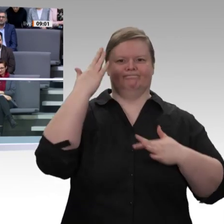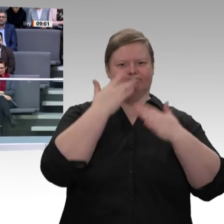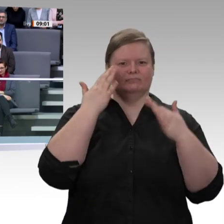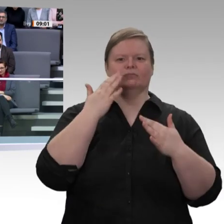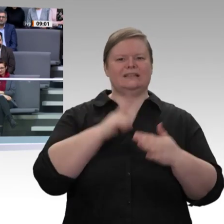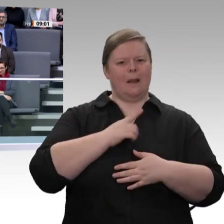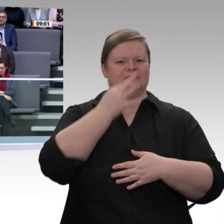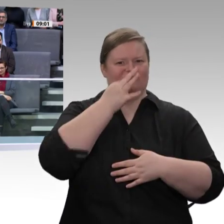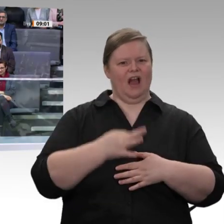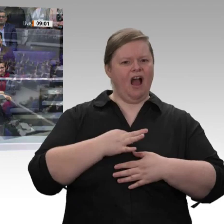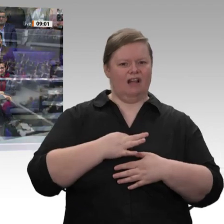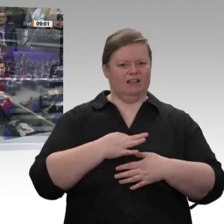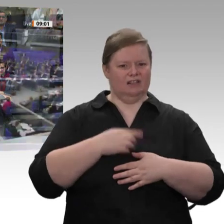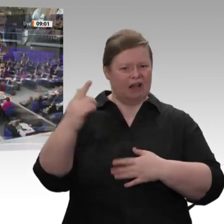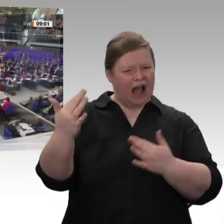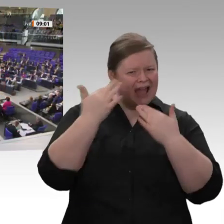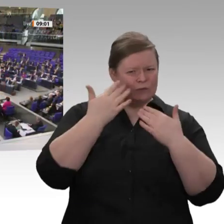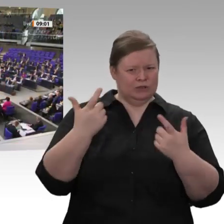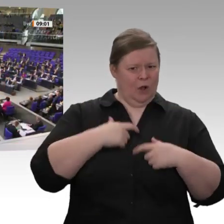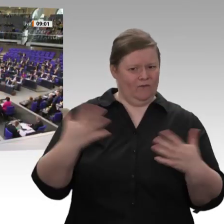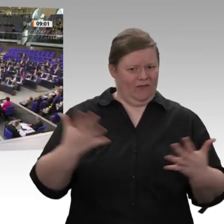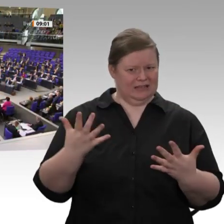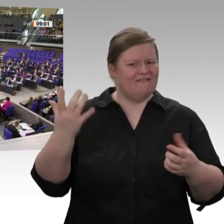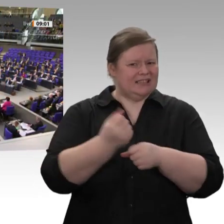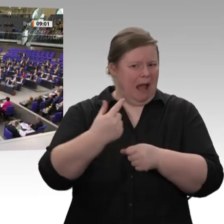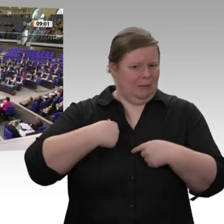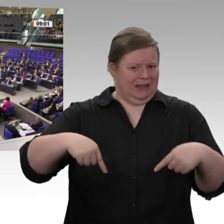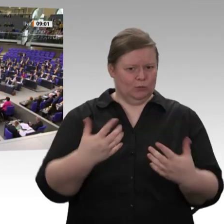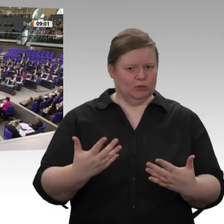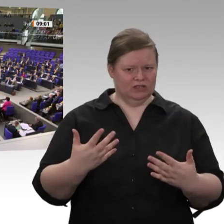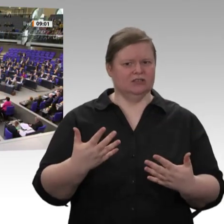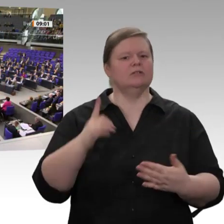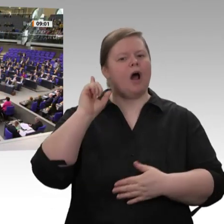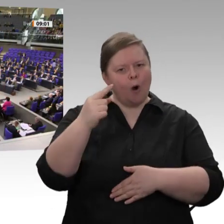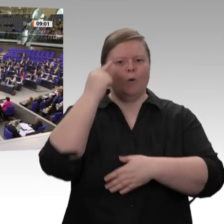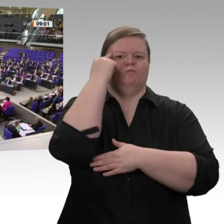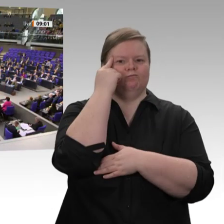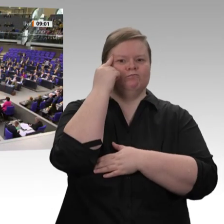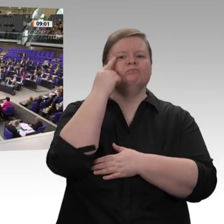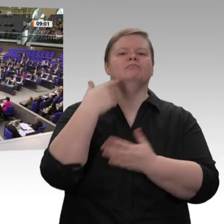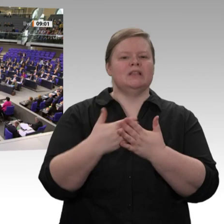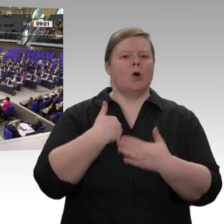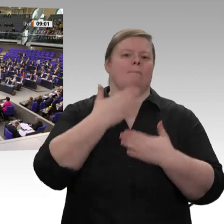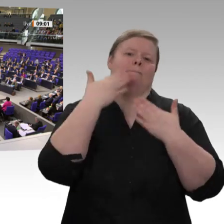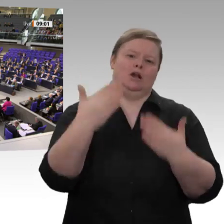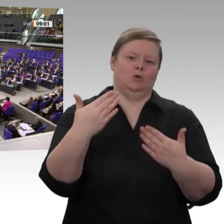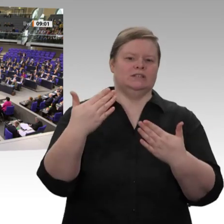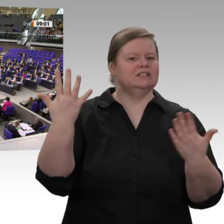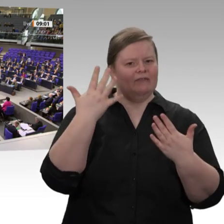Wir trauern um Gökhan Gültekin, Sedat Gürbüz, Said